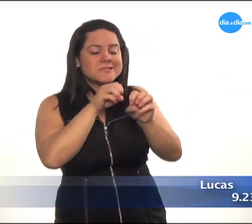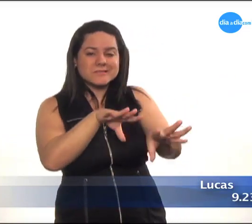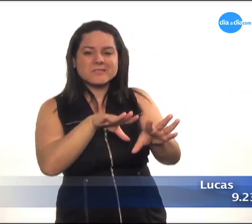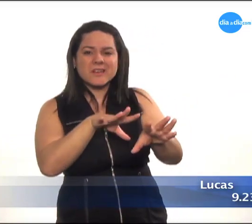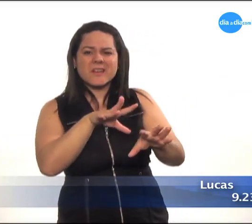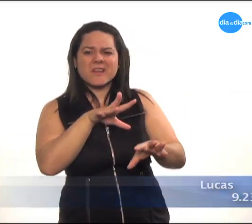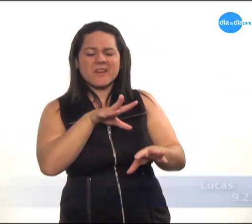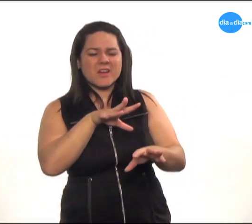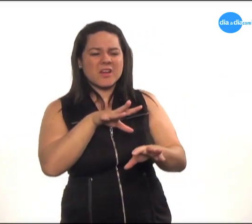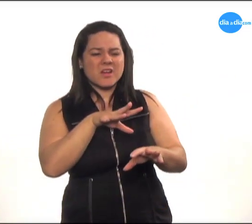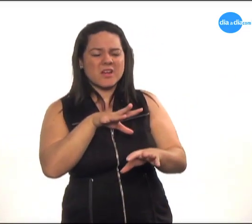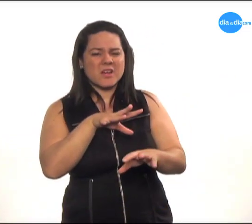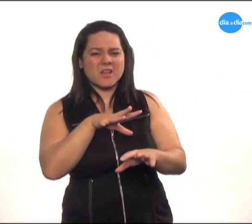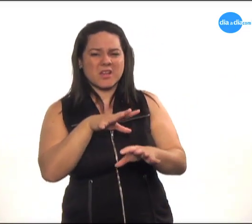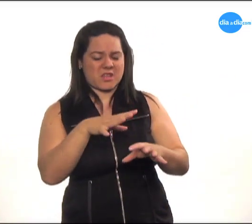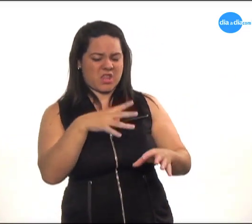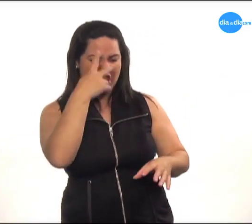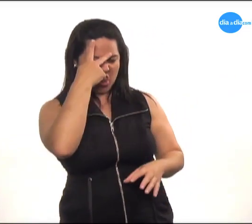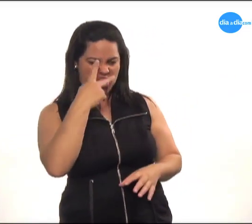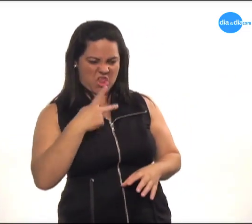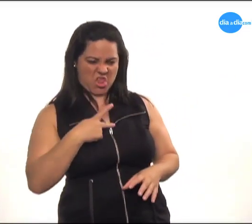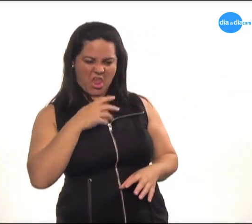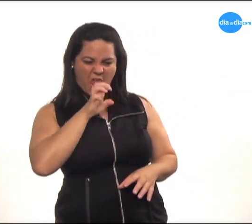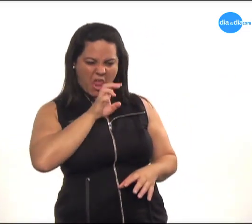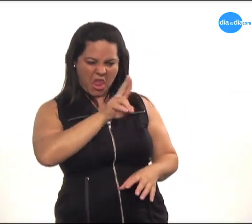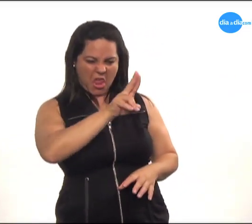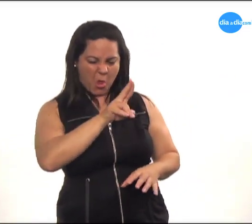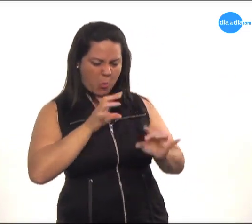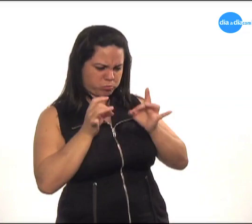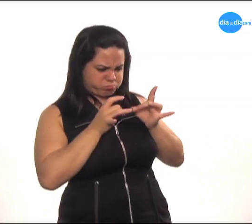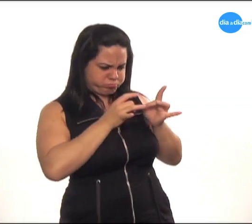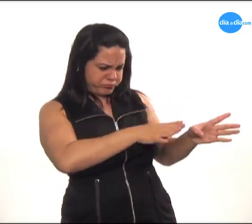siga-me. O diabo está dizendo: olha,